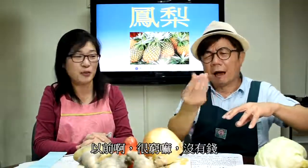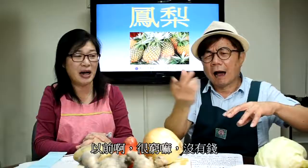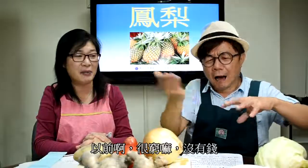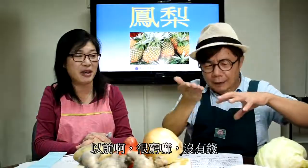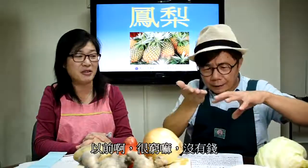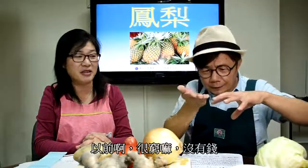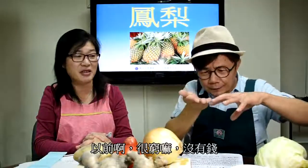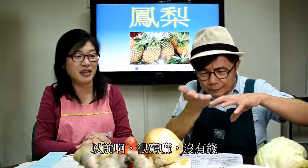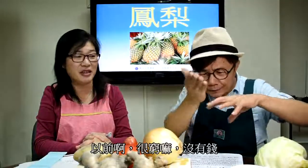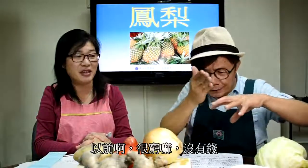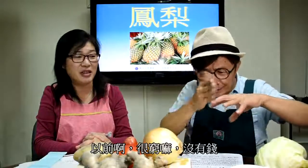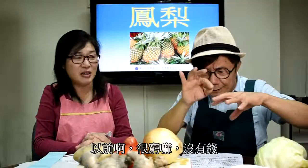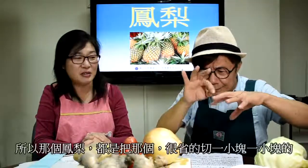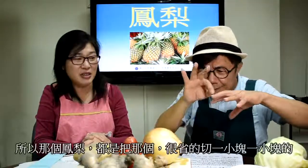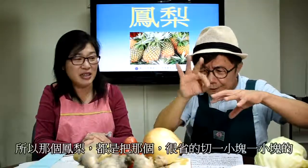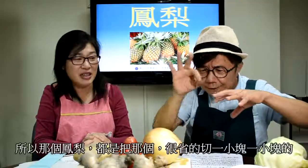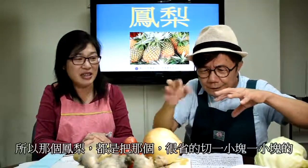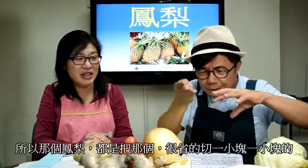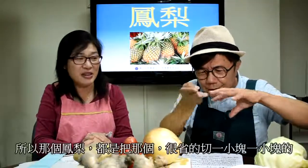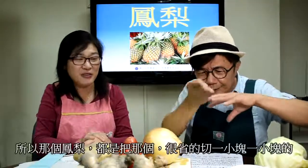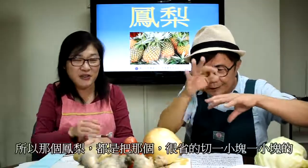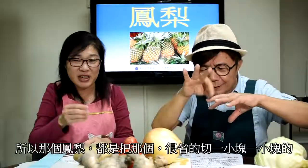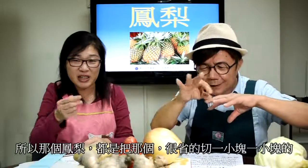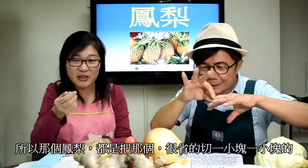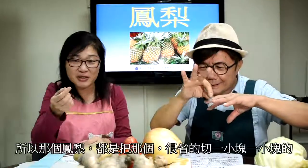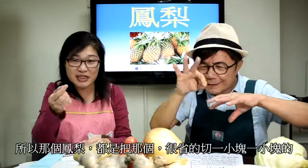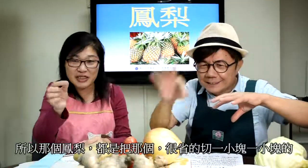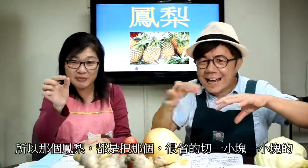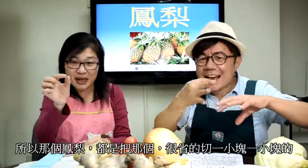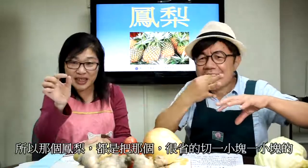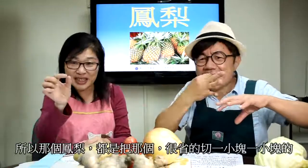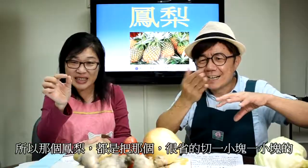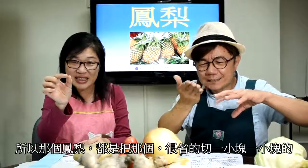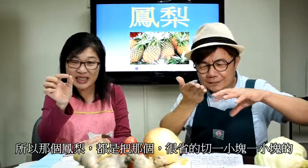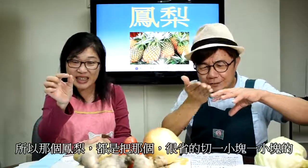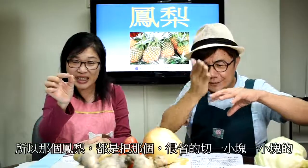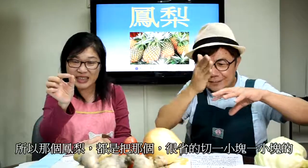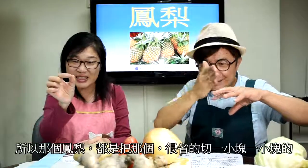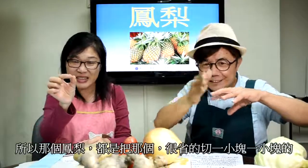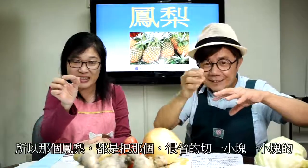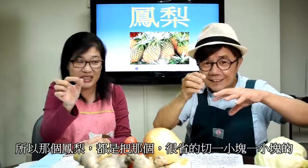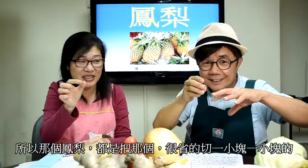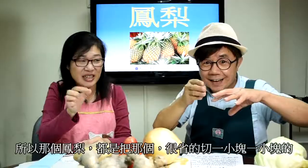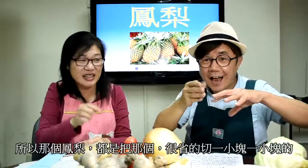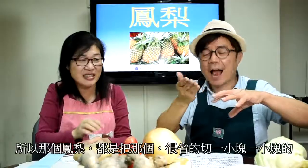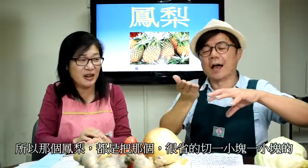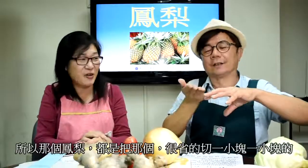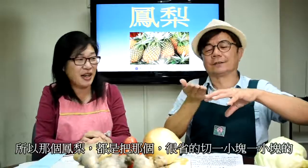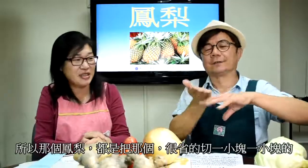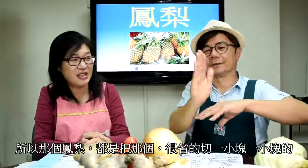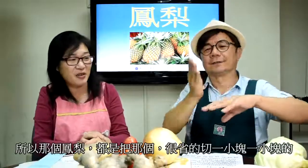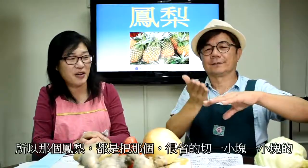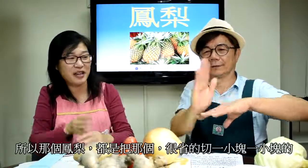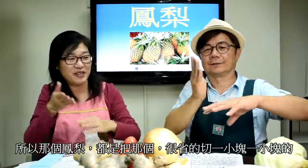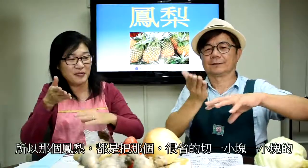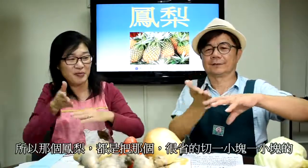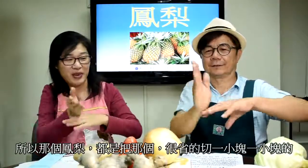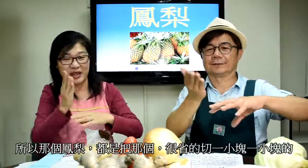没有钱，所以那个凤梨都是把那个很省着切一小块一小块的，